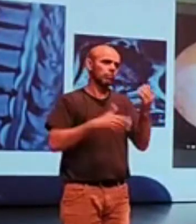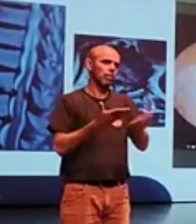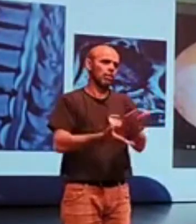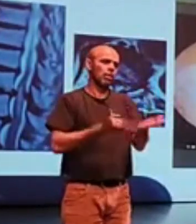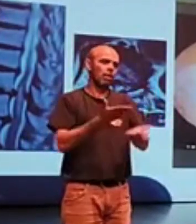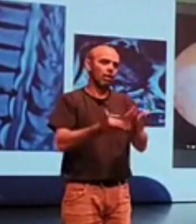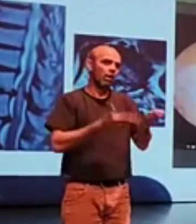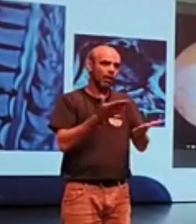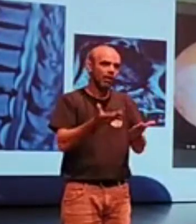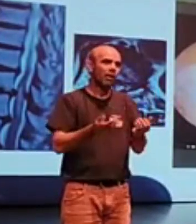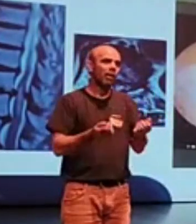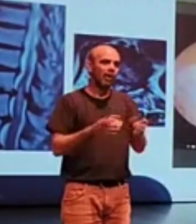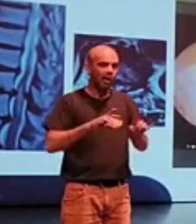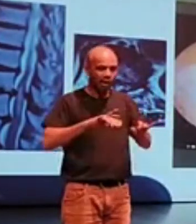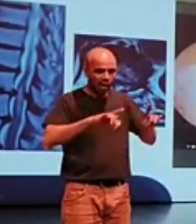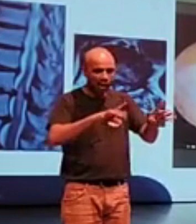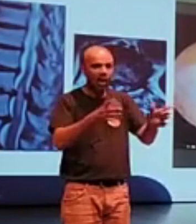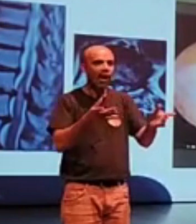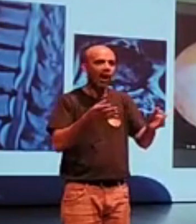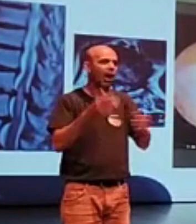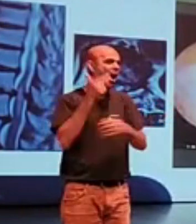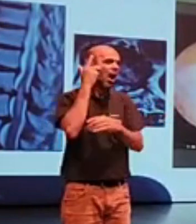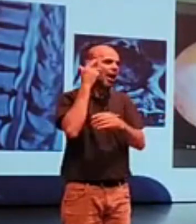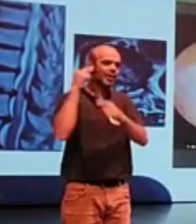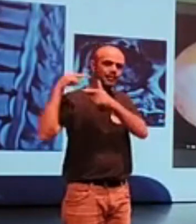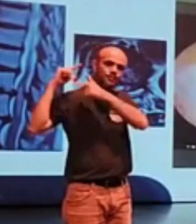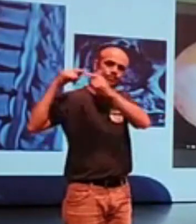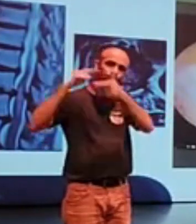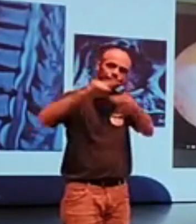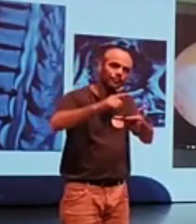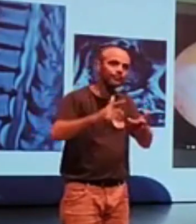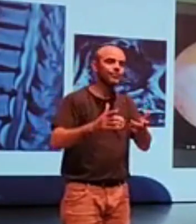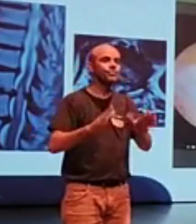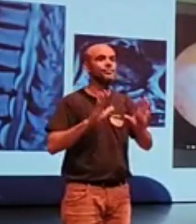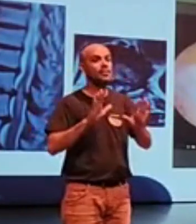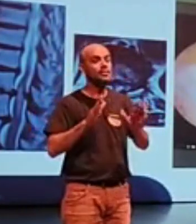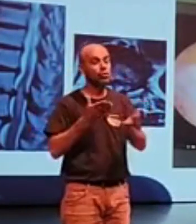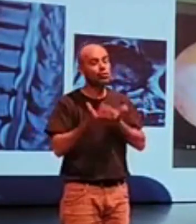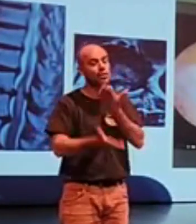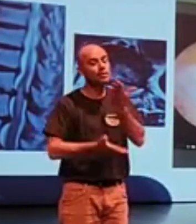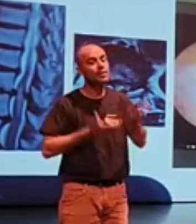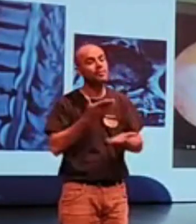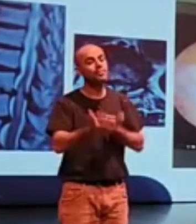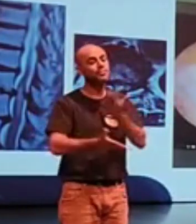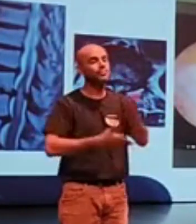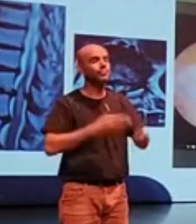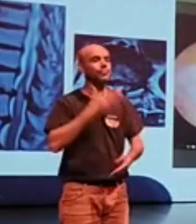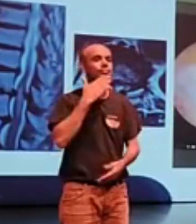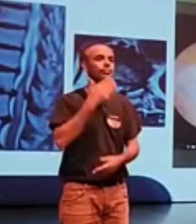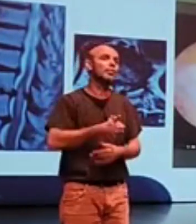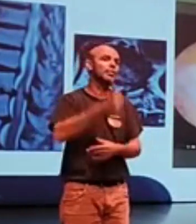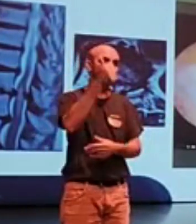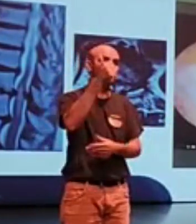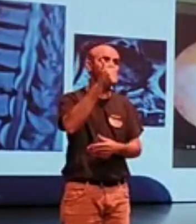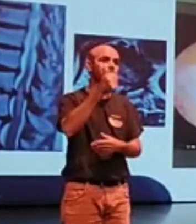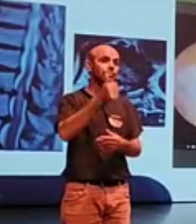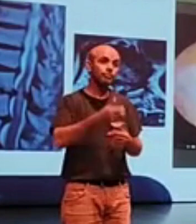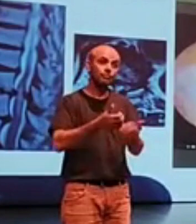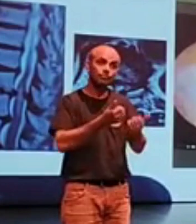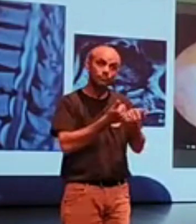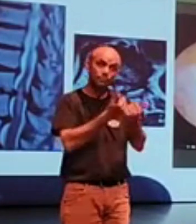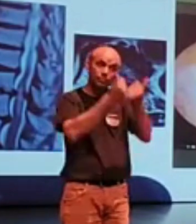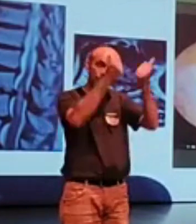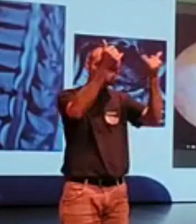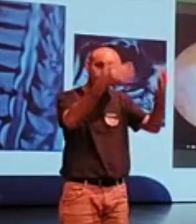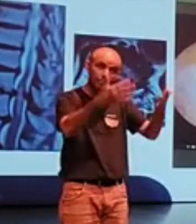tratá-lo. Poderia utilizar as técnicas convencionais? Sim, o importante é o tratamento. O que eu quero falar aos senhores é: